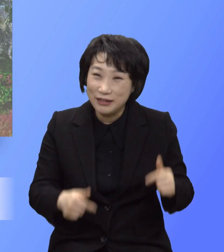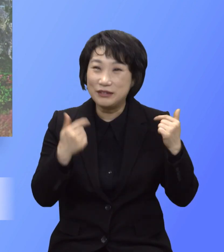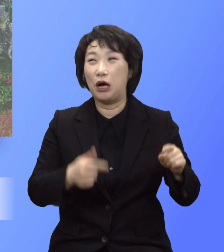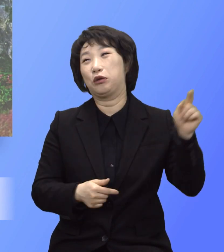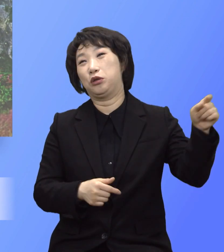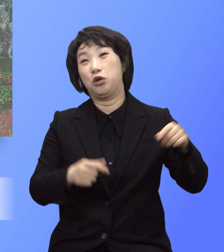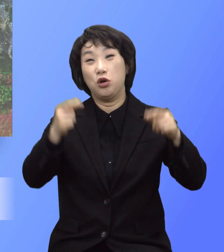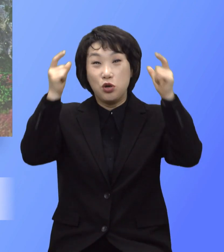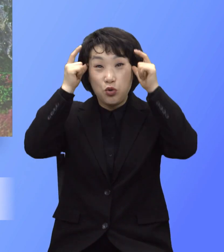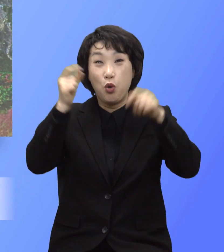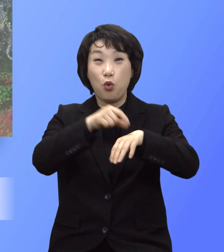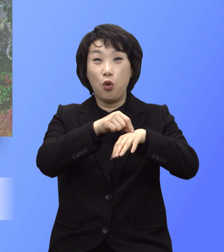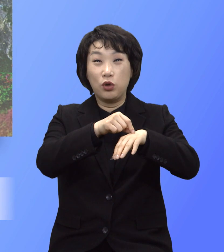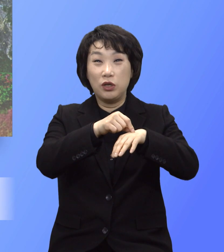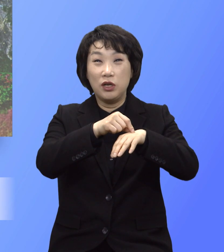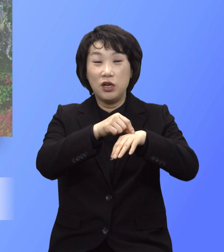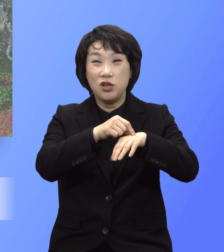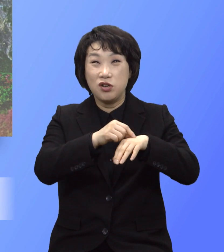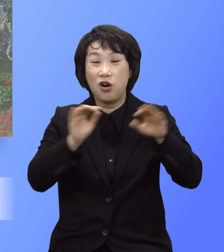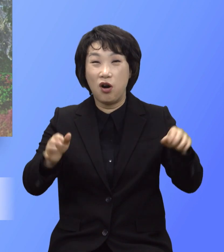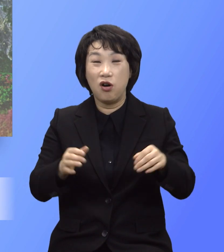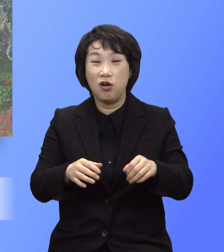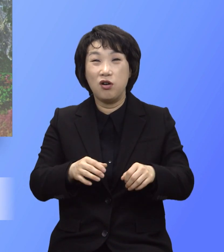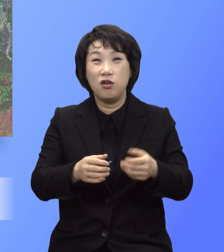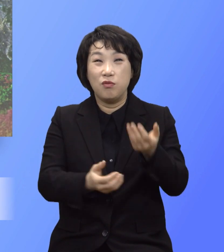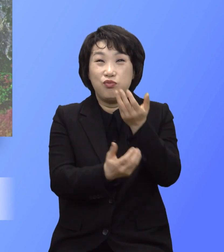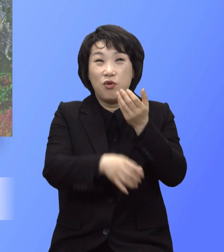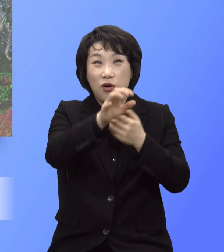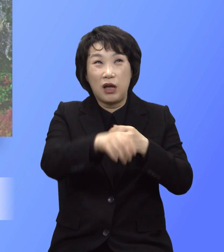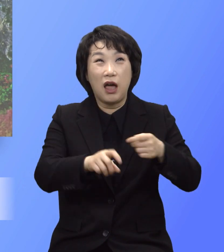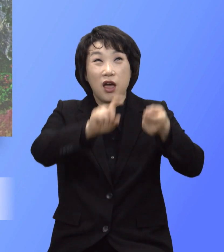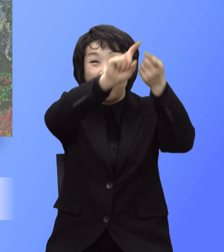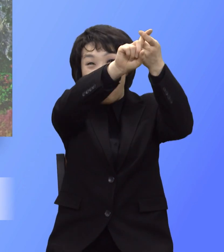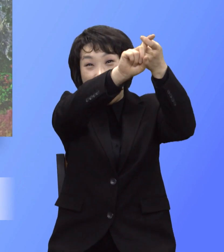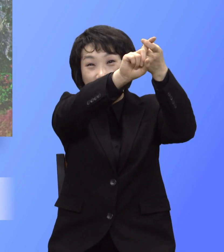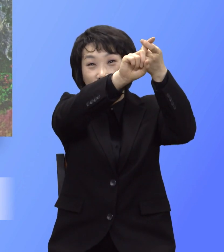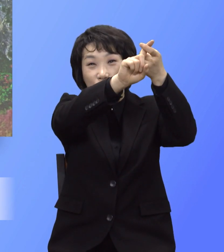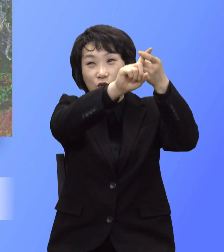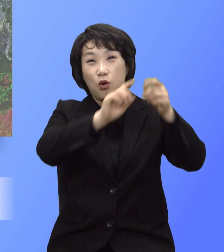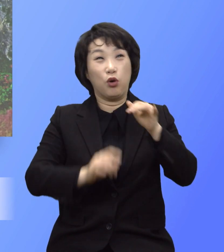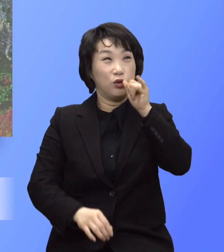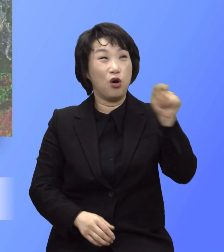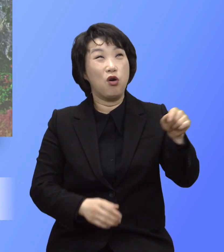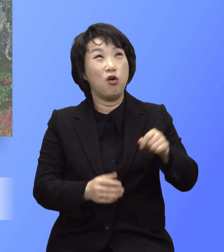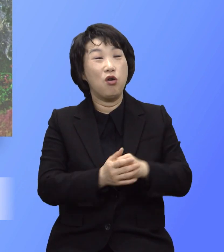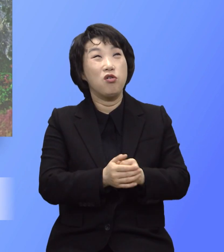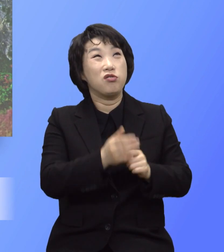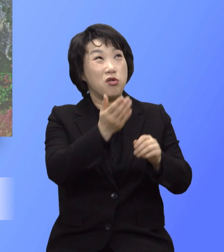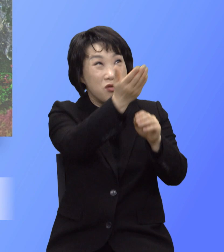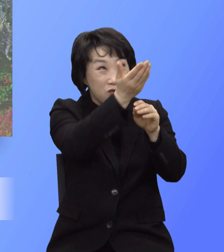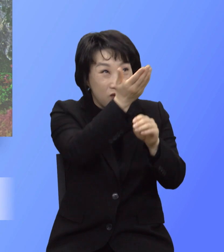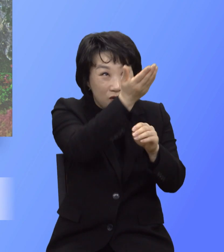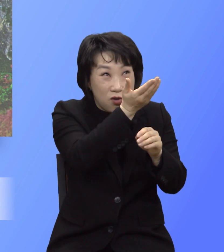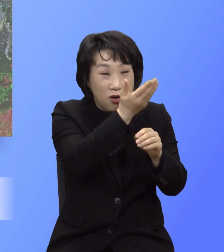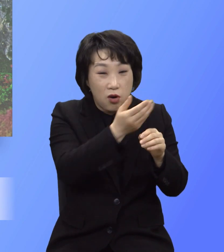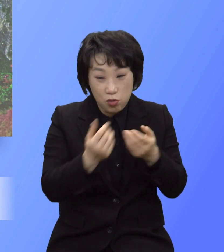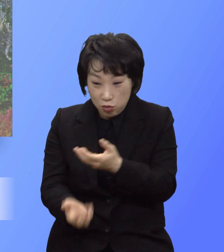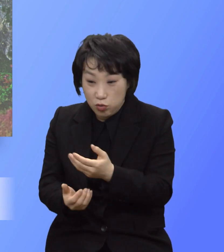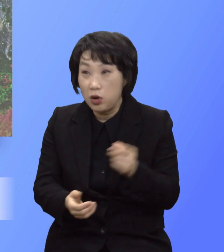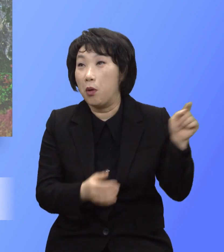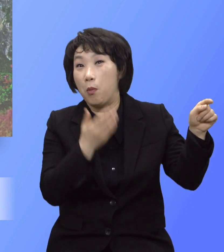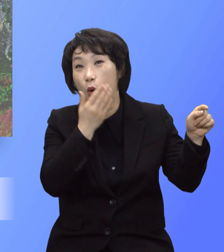항상 소고기를 예 그 부엌에 있는 광에다가 놓고 매달아 놓고 잘라서 먹는 집이요 그